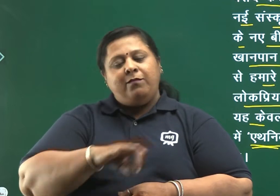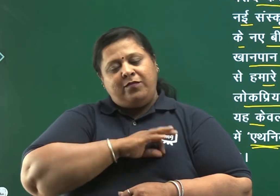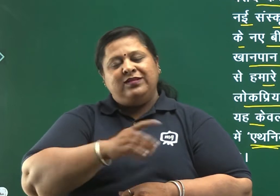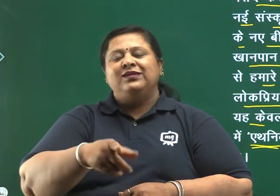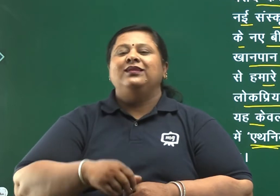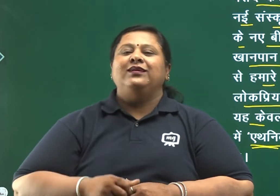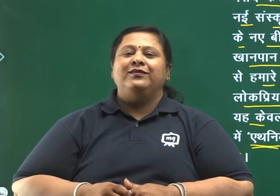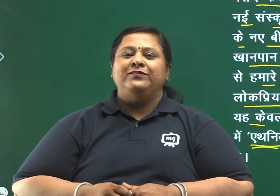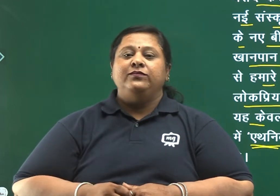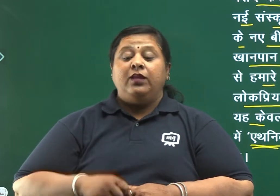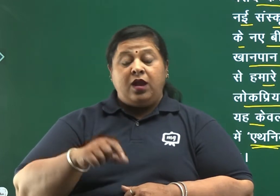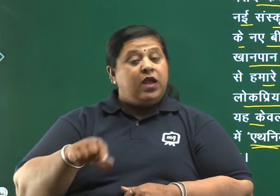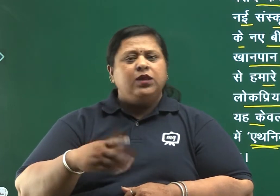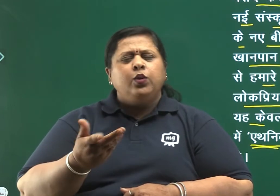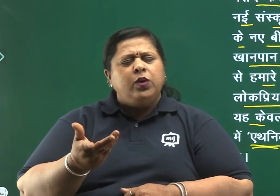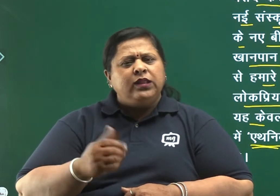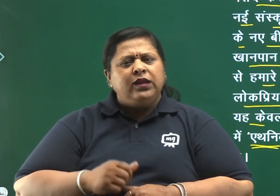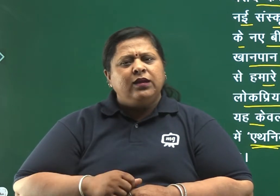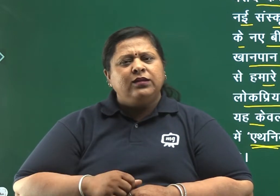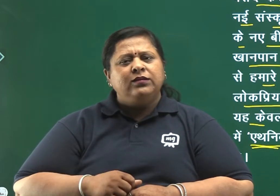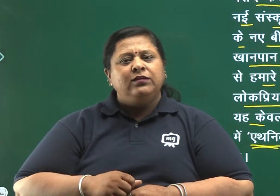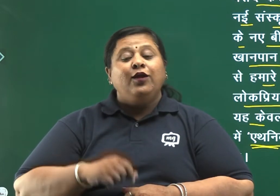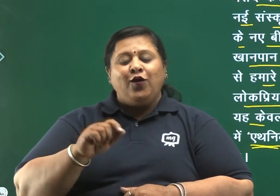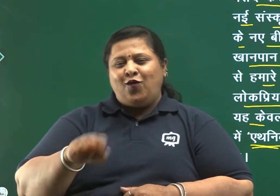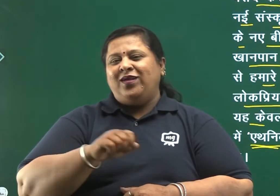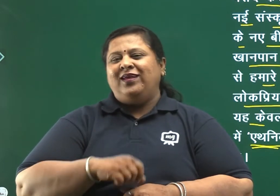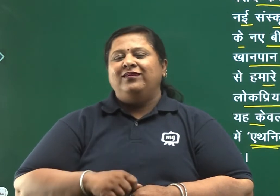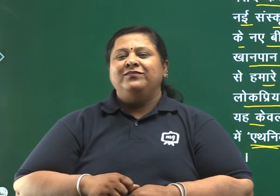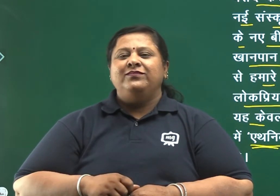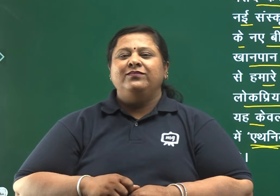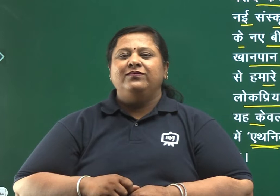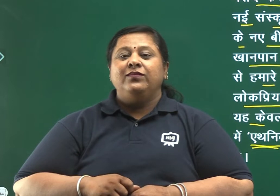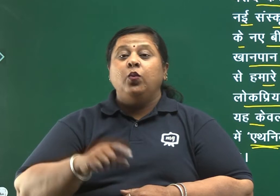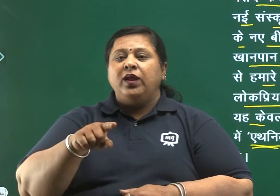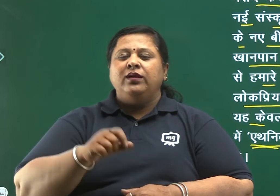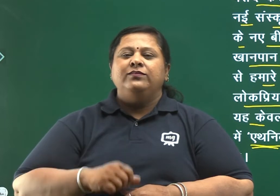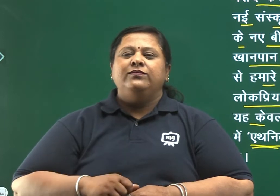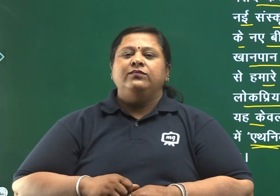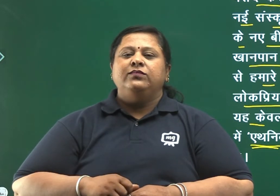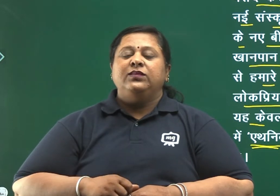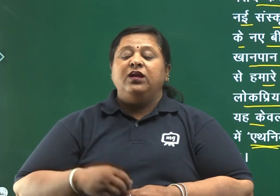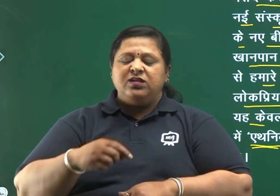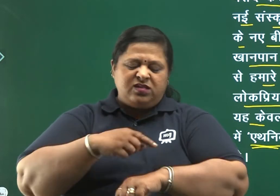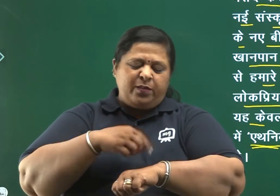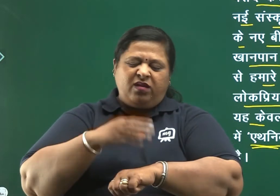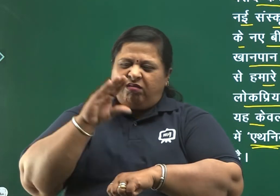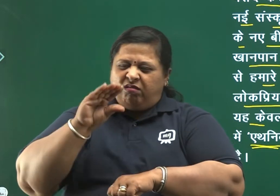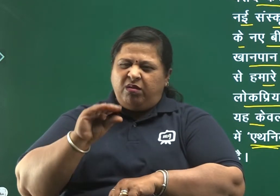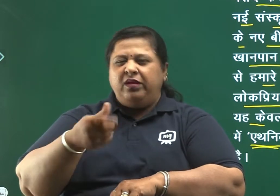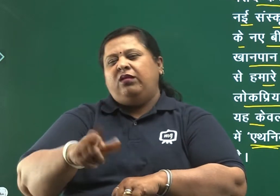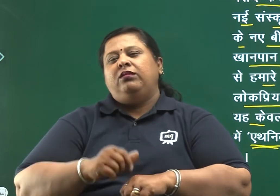पसंद करती हैं। ऐसा वो क्यों करती हैं? क्योंकि उन्हें समय की कमी रहती